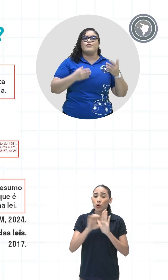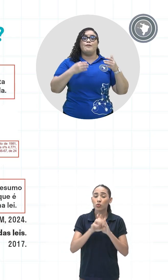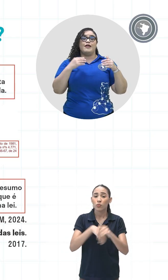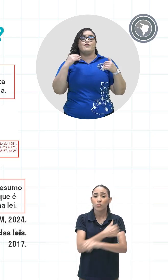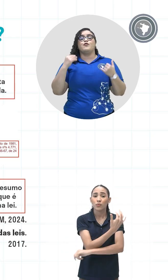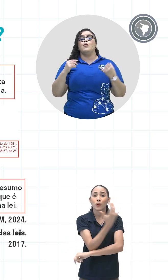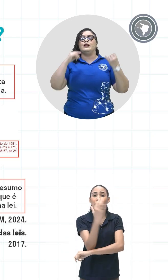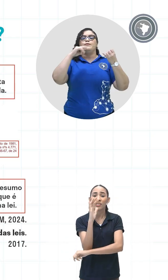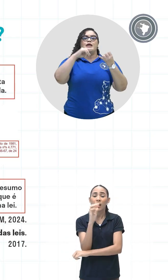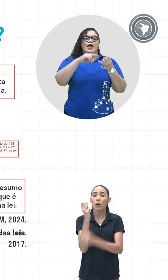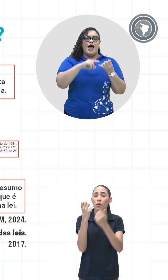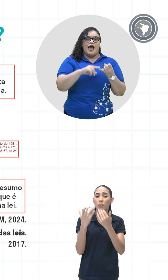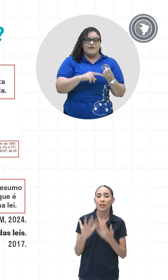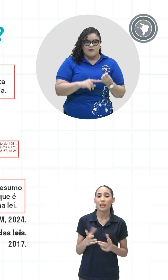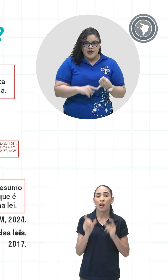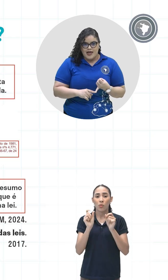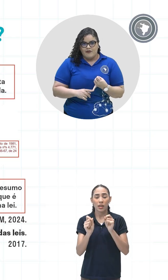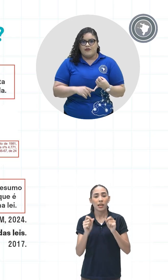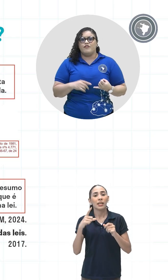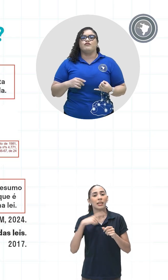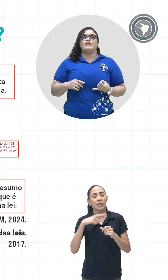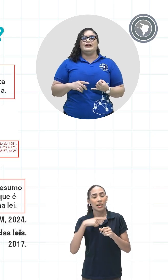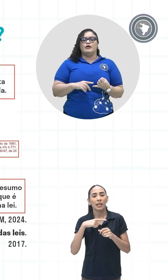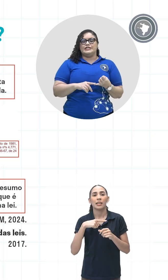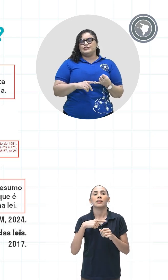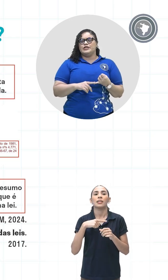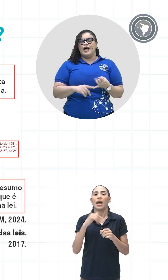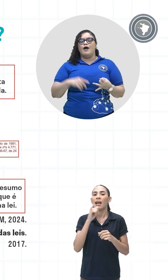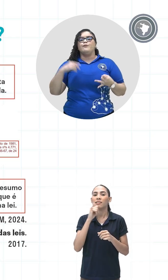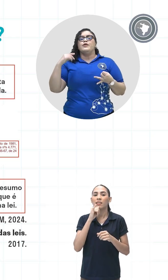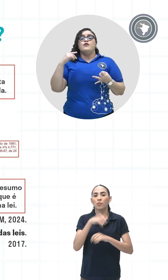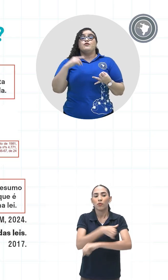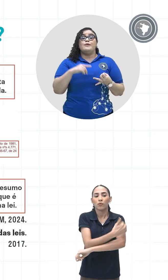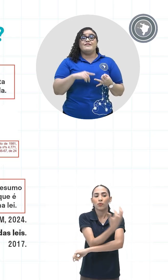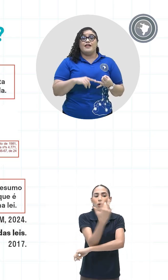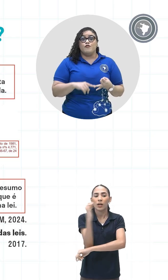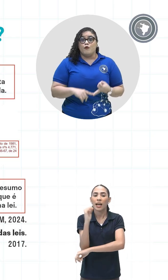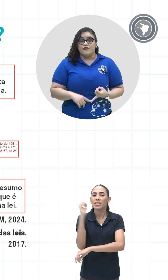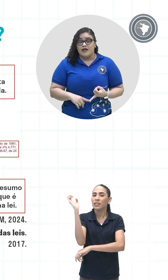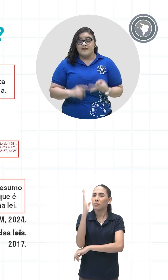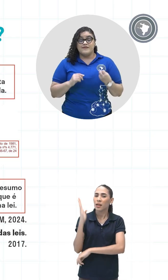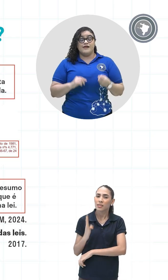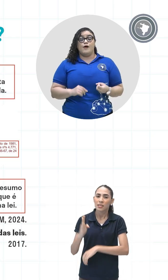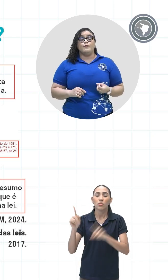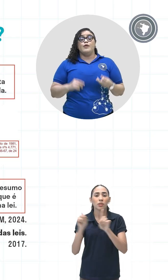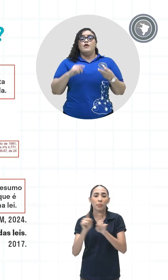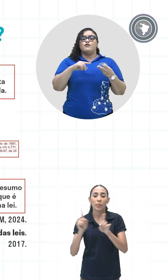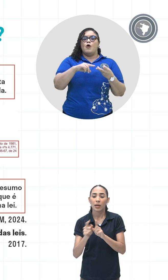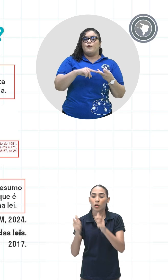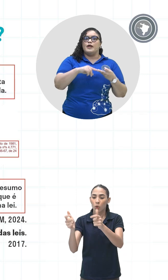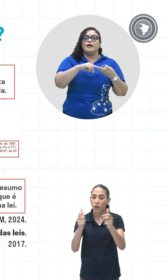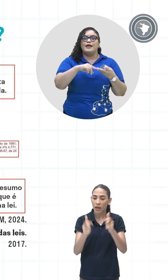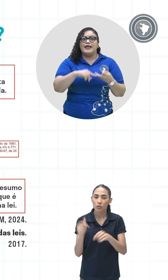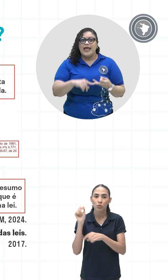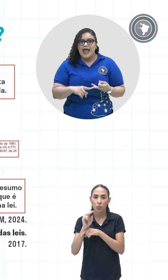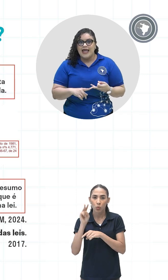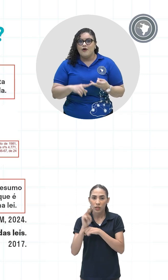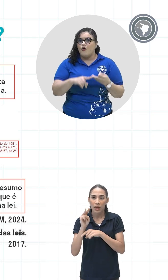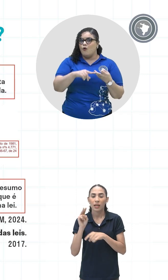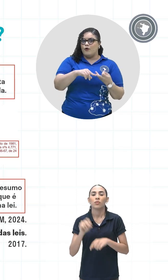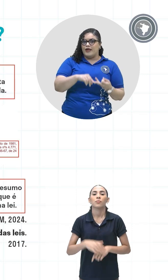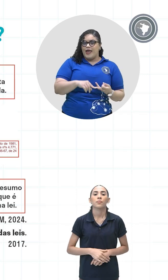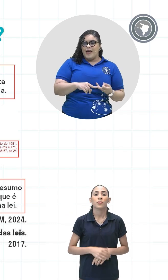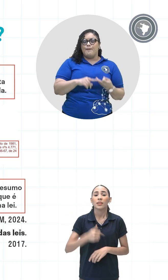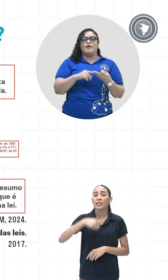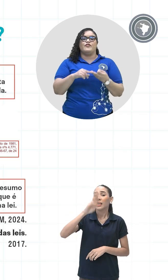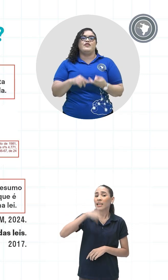dispõe justamente sobre as florestas do território nacional, sobre as áreas de conservação, sobre quem